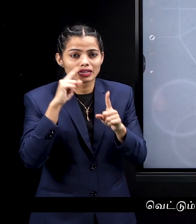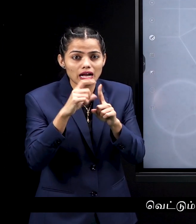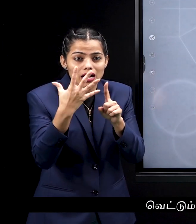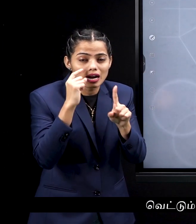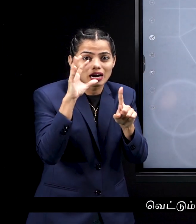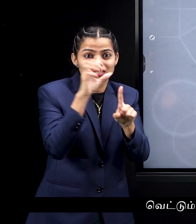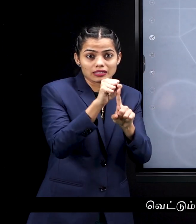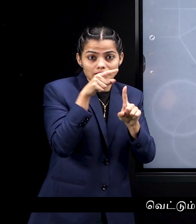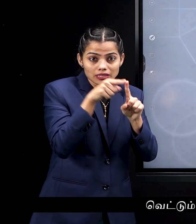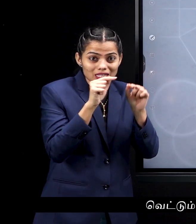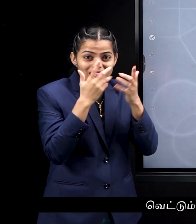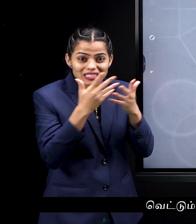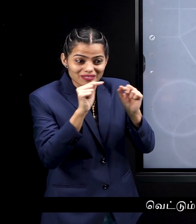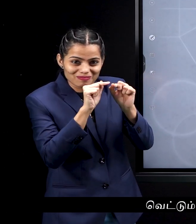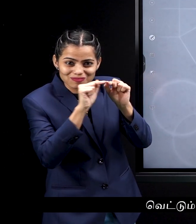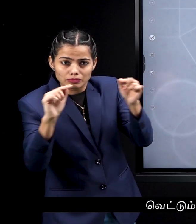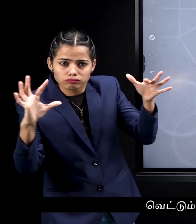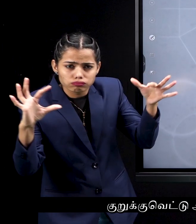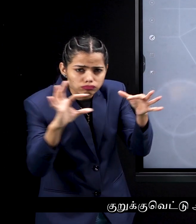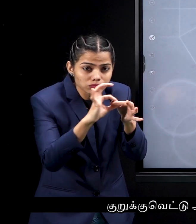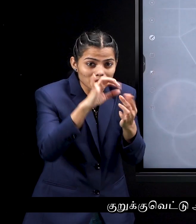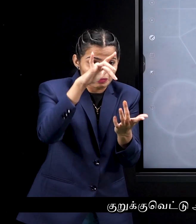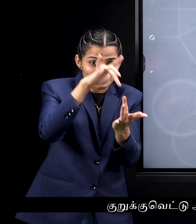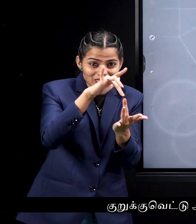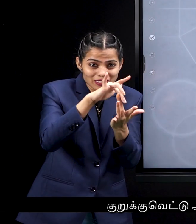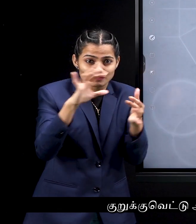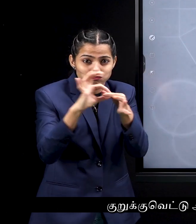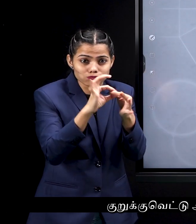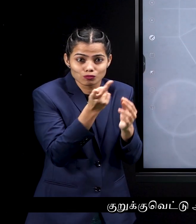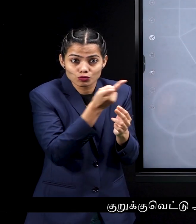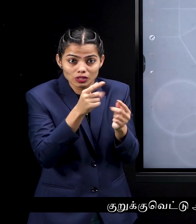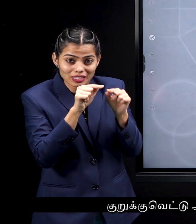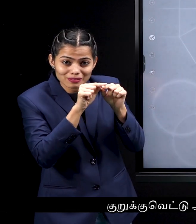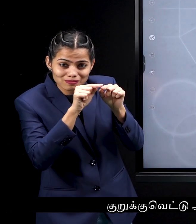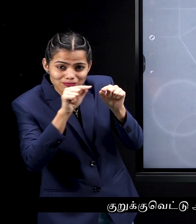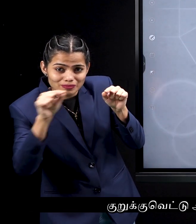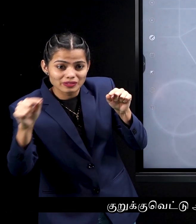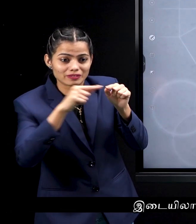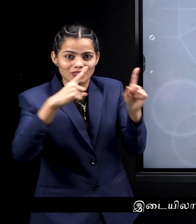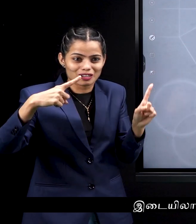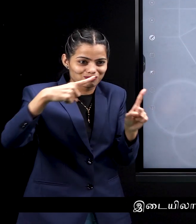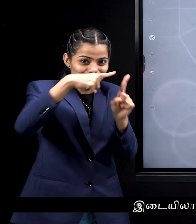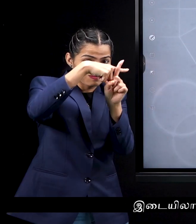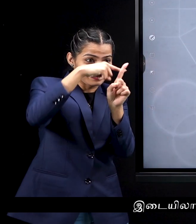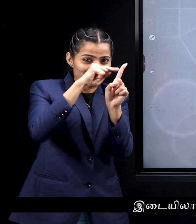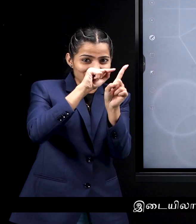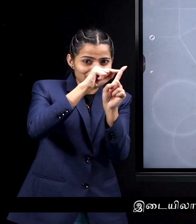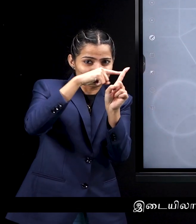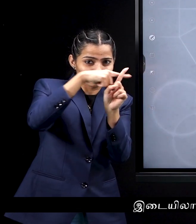வெட்டும் கோடுகள், இணையான கோடுகள் மற்றும் குறுக்கு வெட்டு ஆகியவற்றால் உருவாக்கப்பட்ட கோணங்களுக்கு இடையிலான உறவுகளை